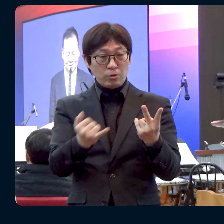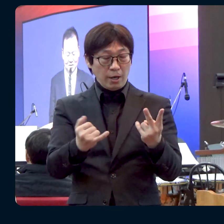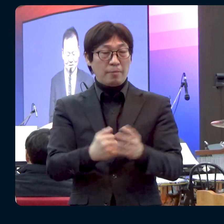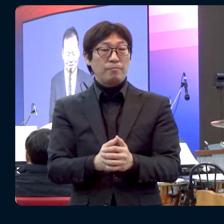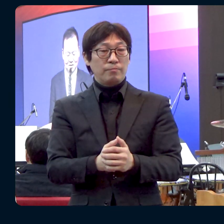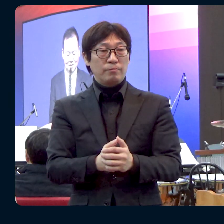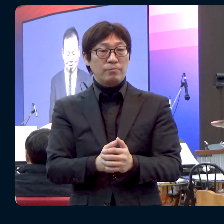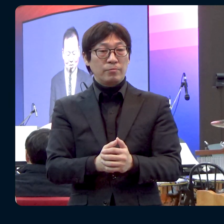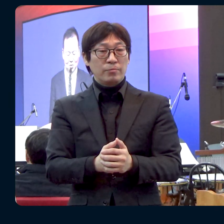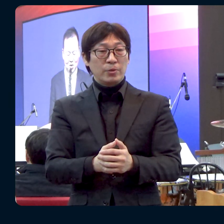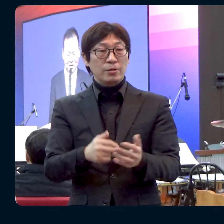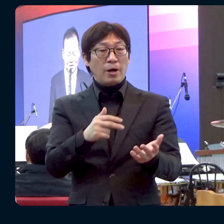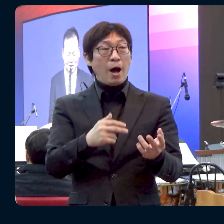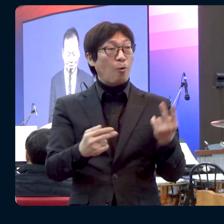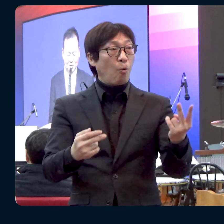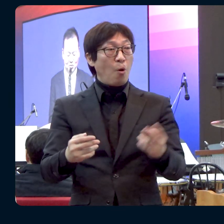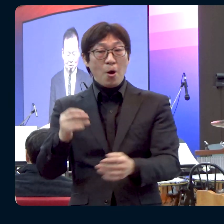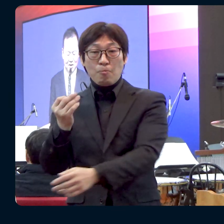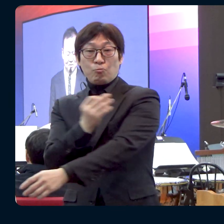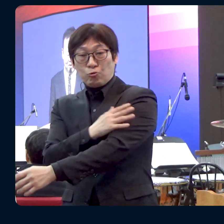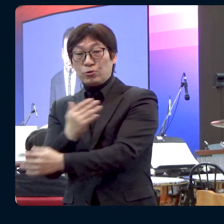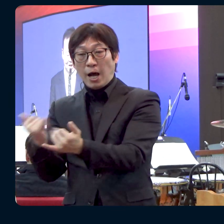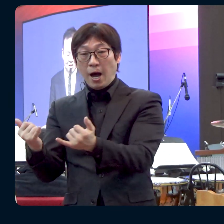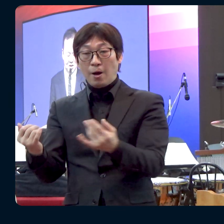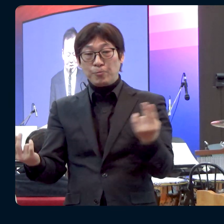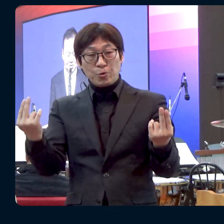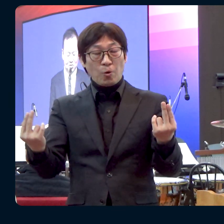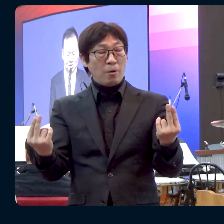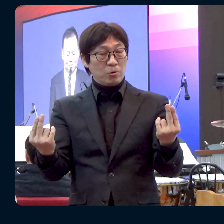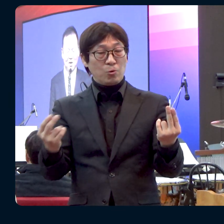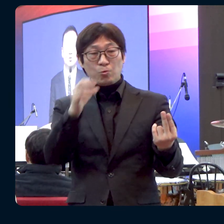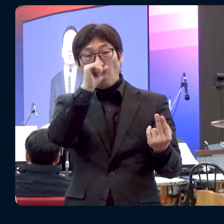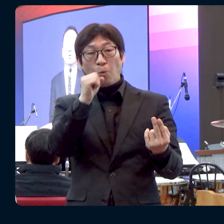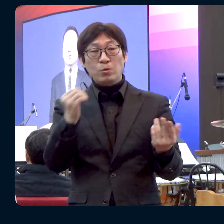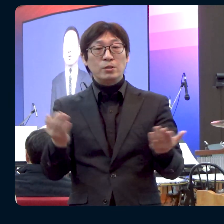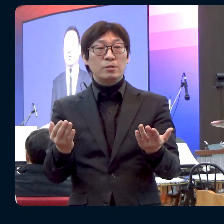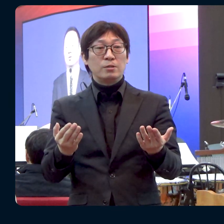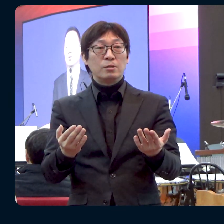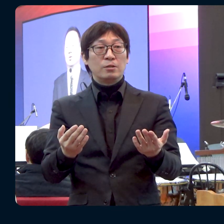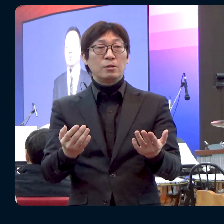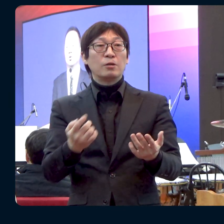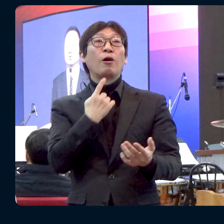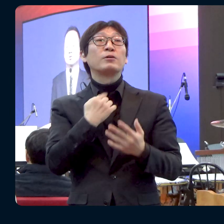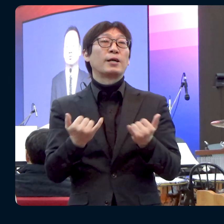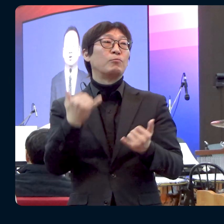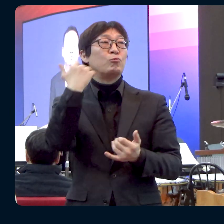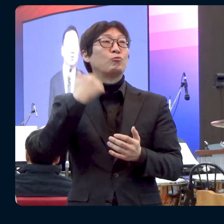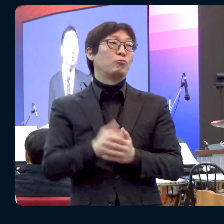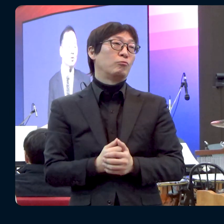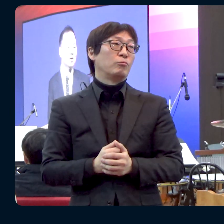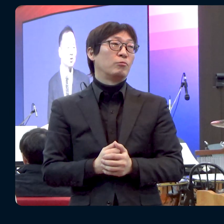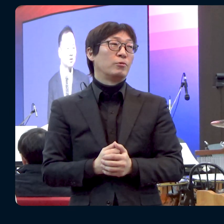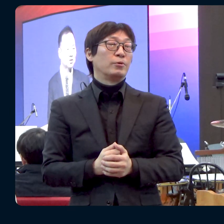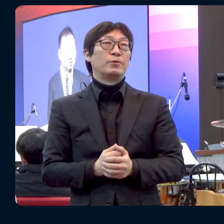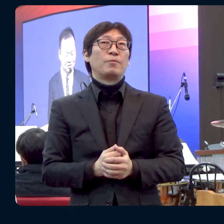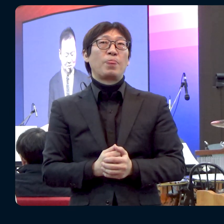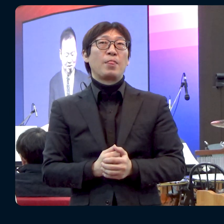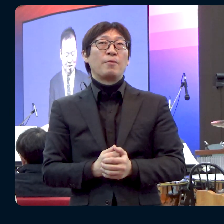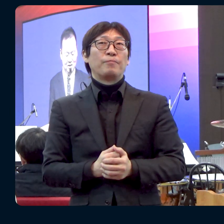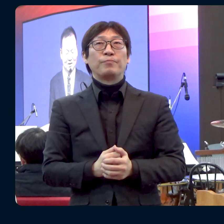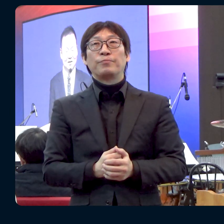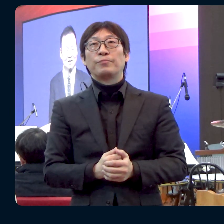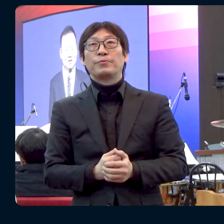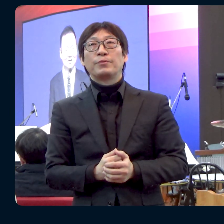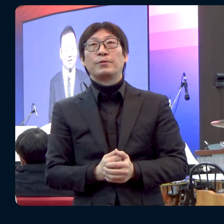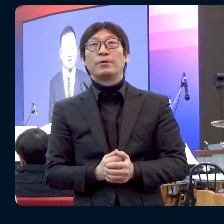돈벌이를 잃은 사업가들, 그리고 그 원인을 제공한 두 사람들을 실컷 두들겨 패고 목숨을 위협하고